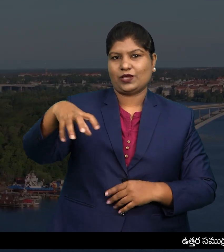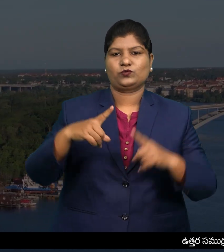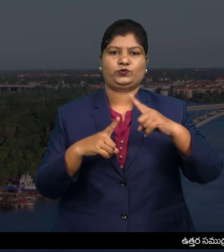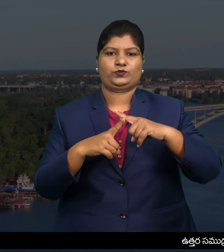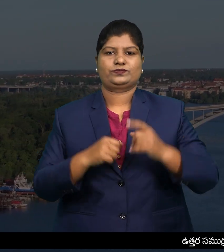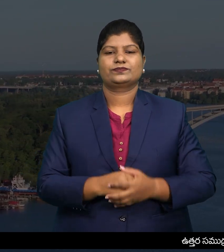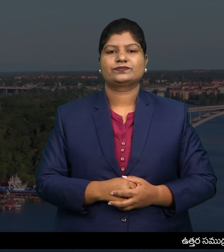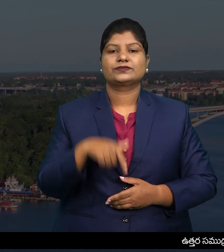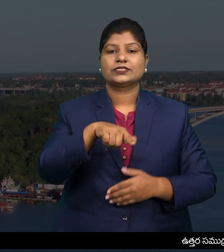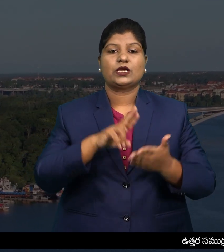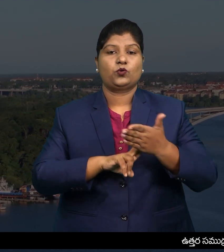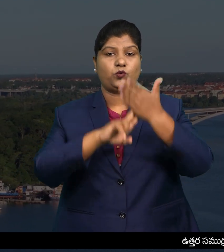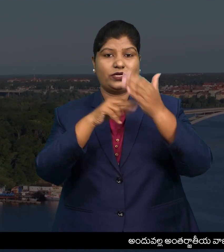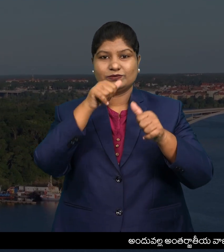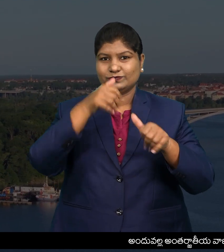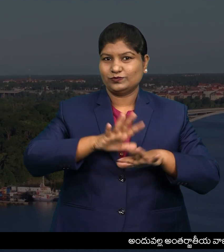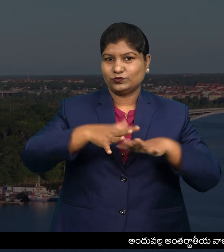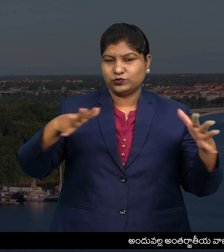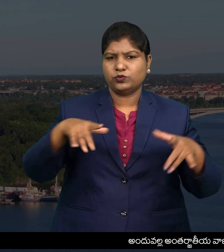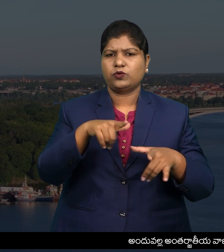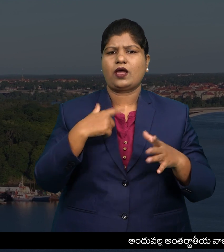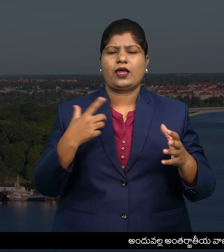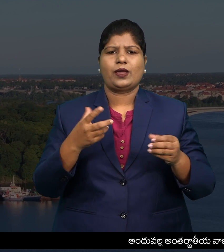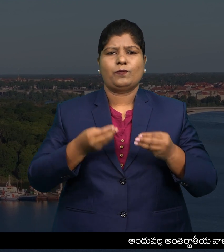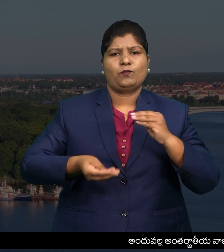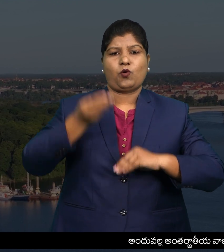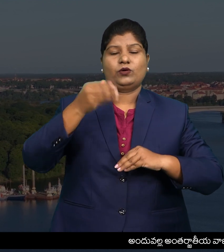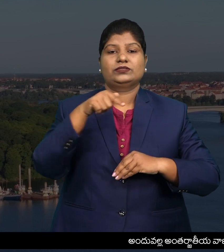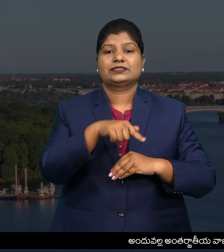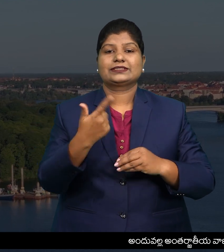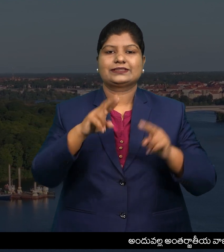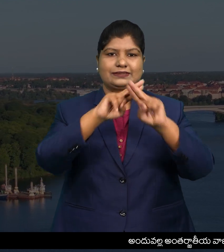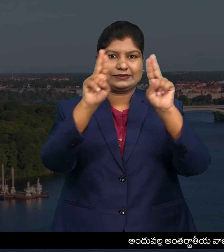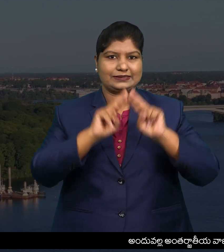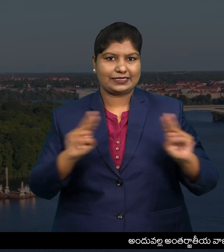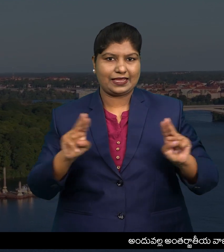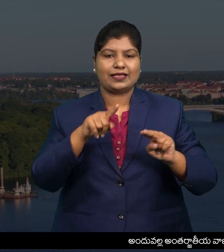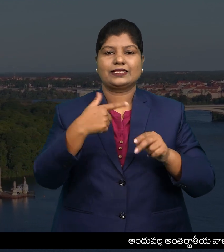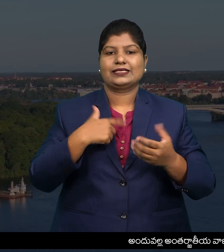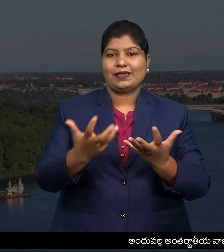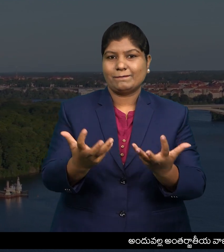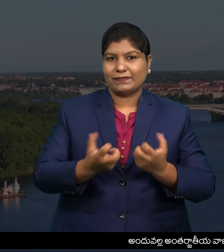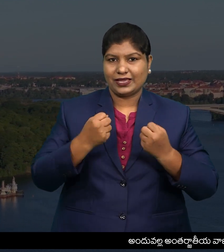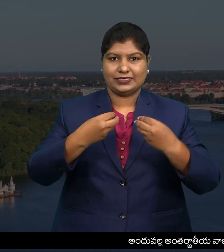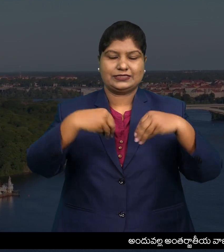ఉత్తర సముద్రంలో కలపబడుతున్నాయి. అందువల్ల అంతర్జాతీయ వాణిజ్యానికి అది చాలా తోడ్పాటు అందిస్తున్నది.